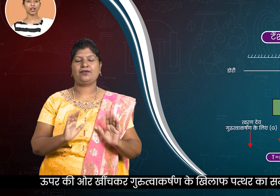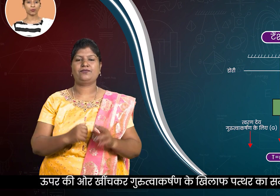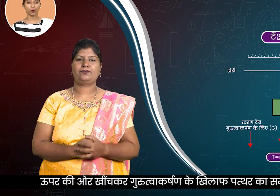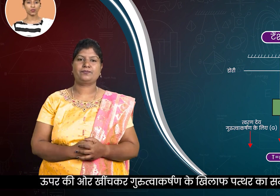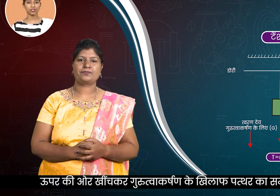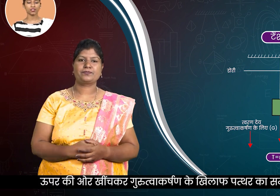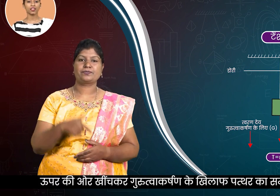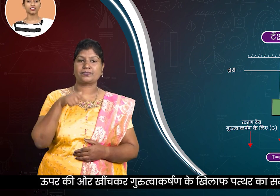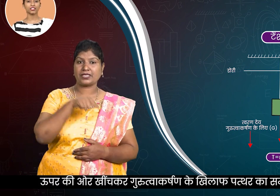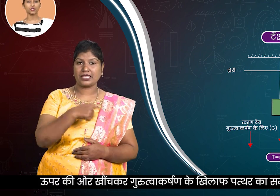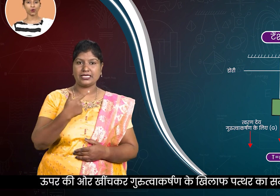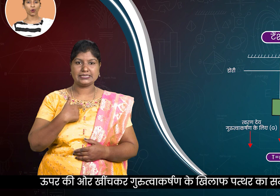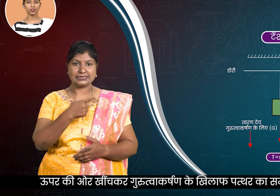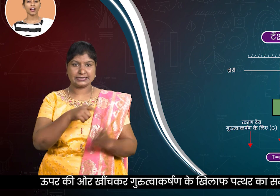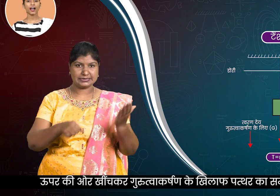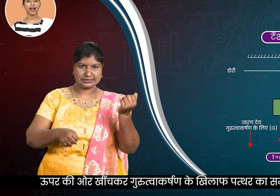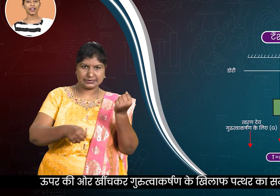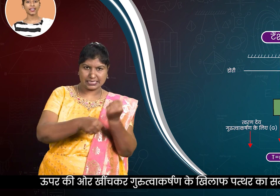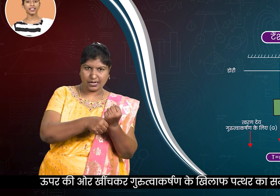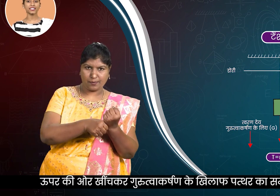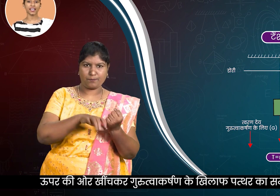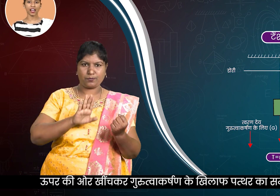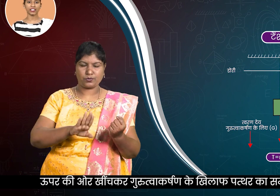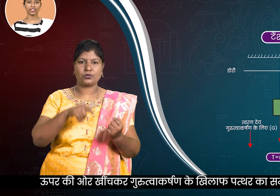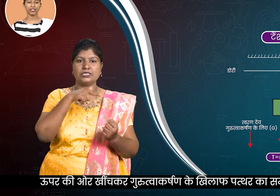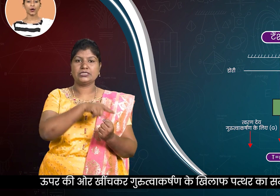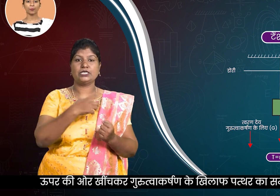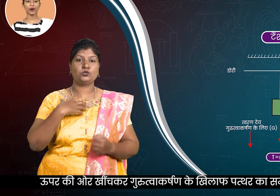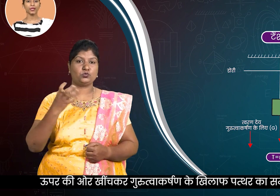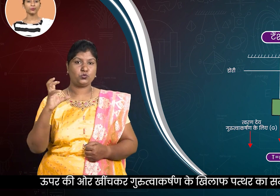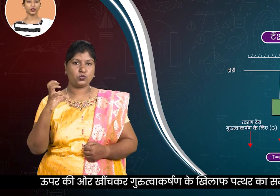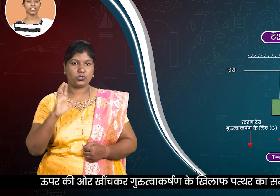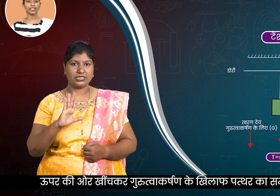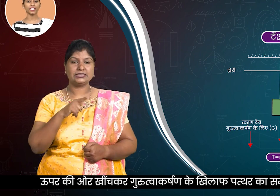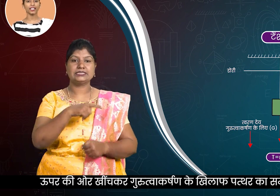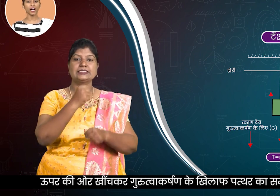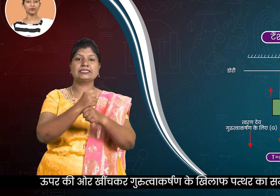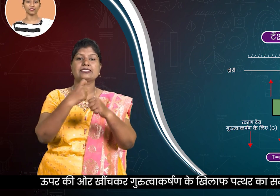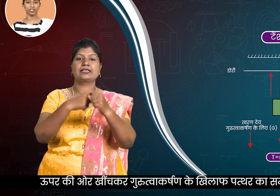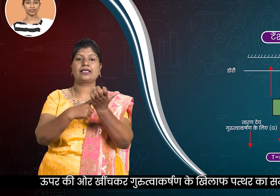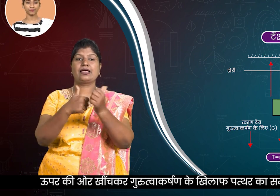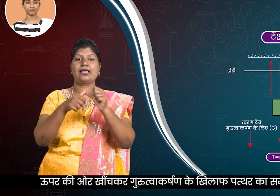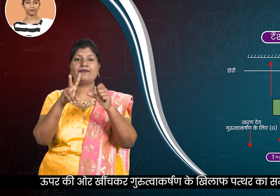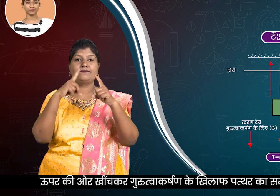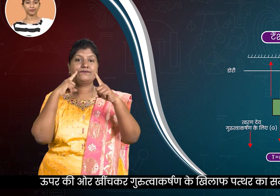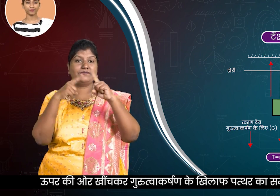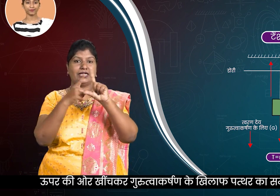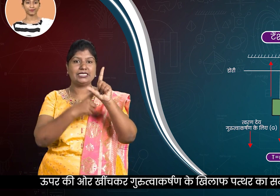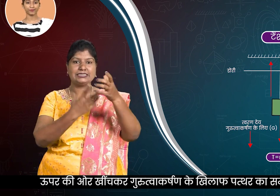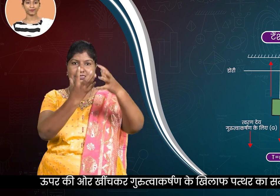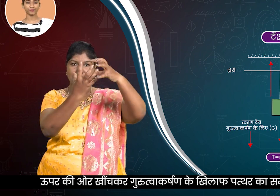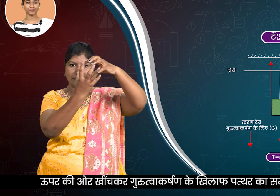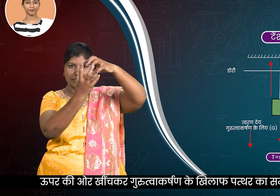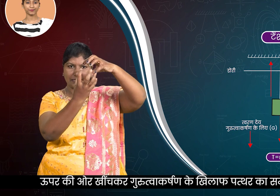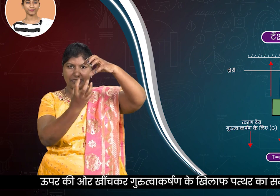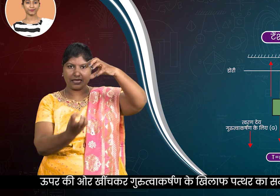ऊपर की ओर खींचकर गुरुत्वाकर्षण के खिलाफ पत्थर का समर्थन करता है।